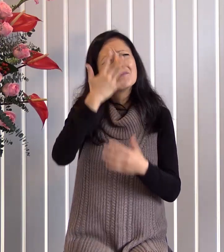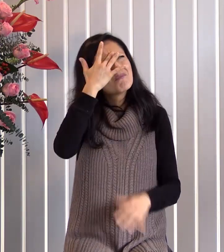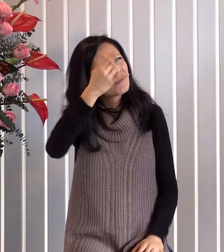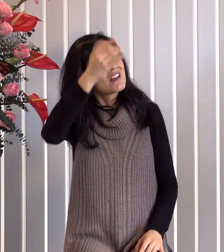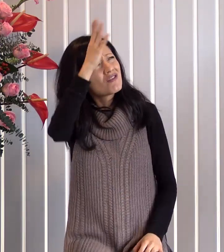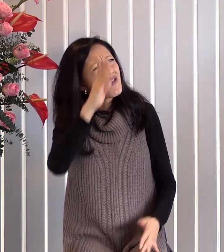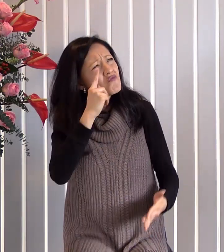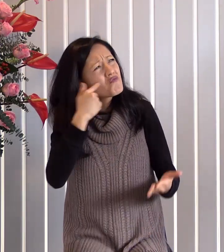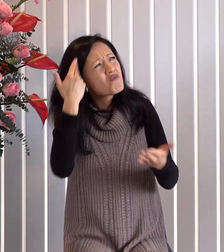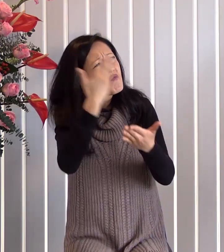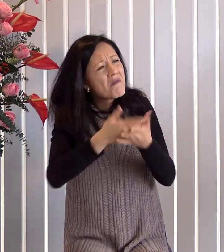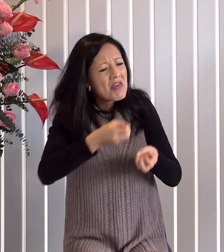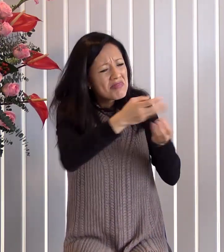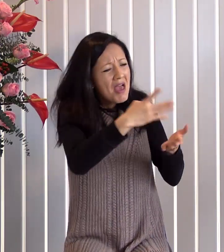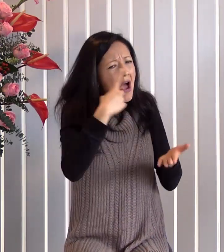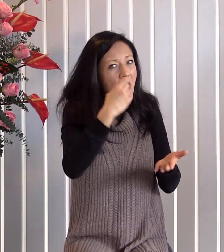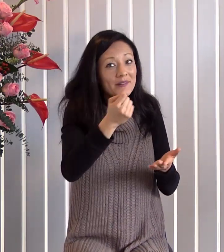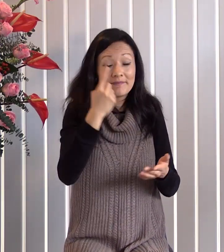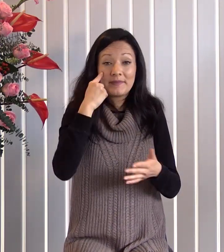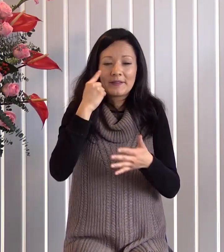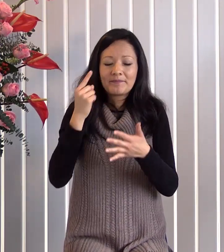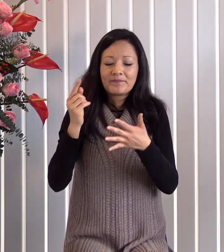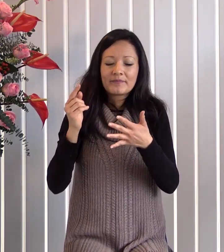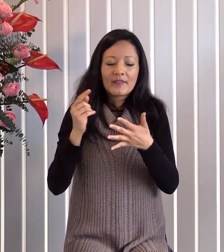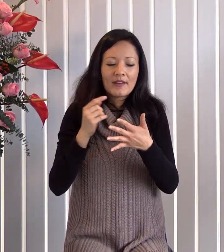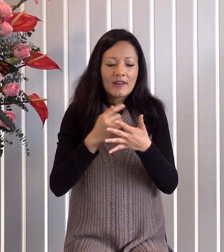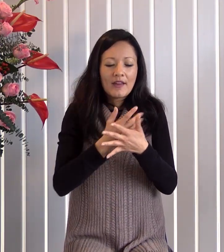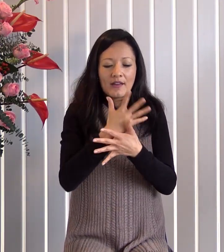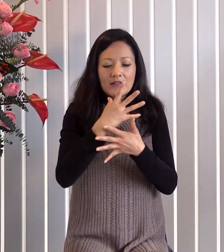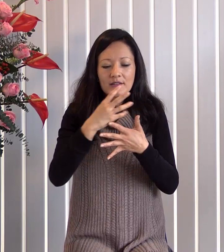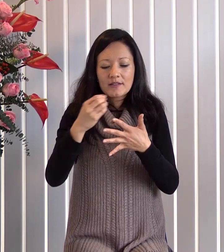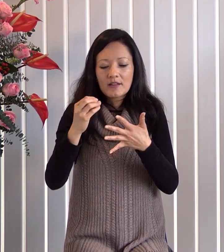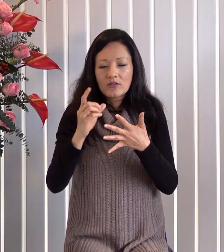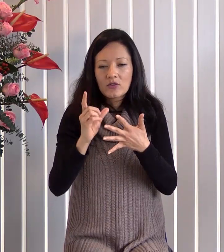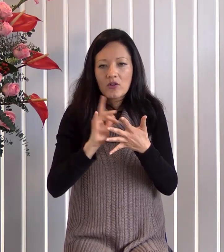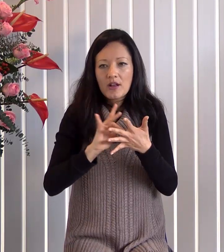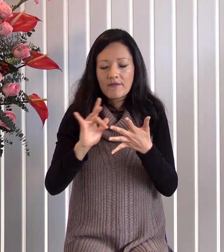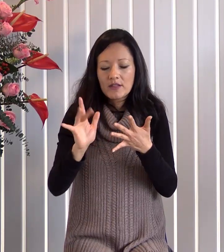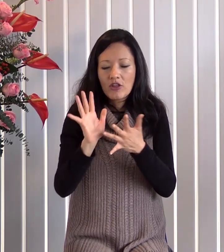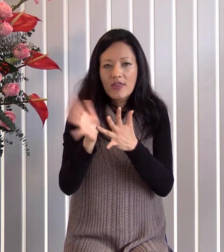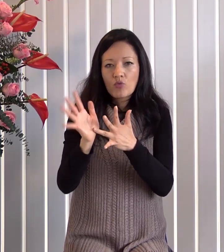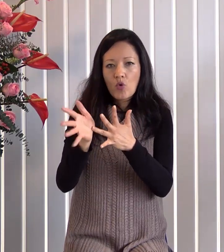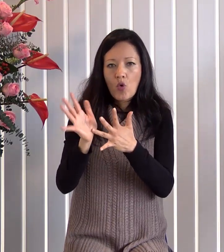hombre? Mire conmigo Deuteronomio capítulo 8.